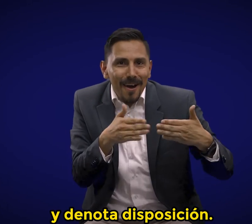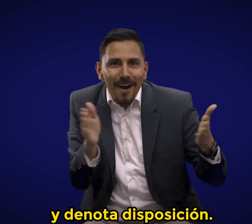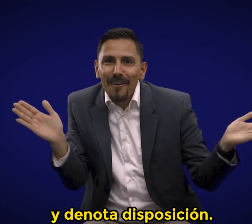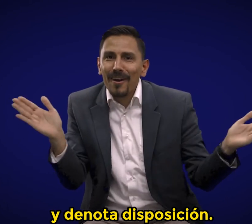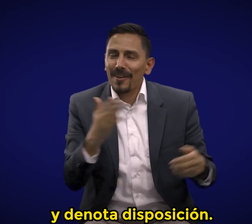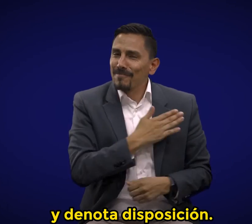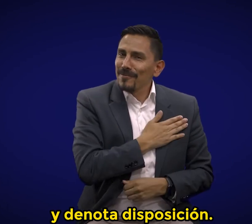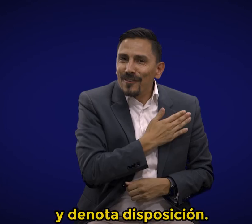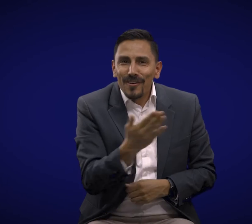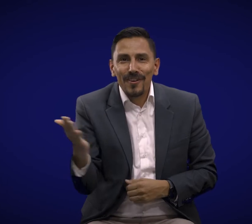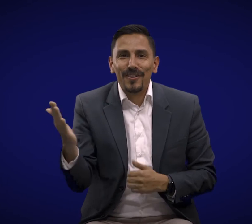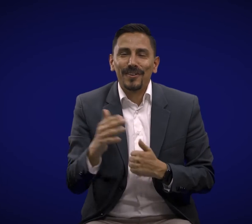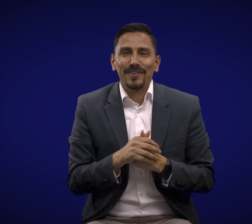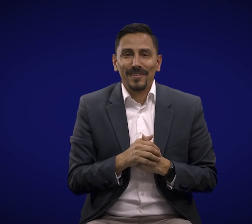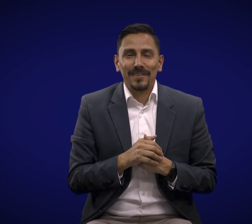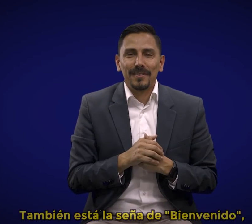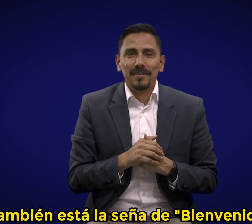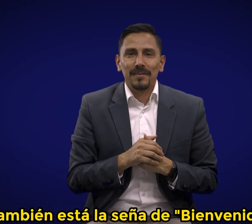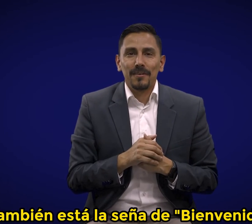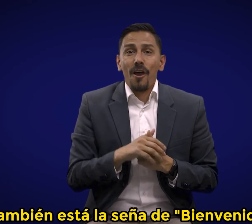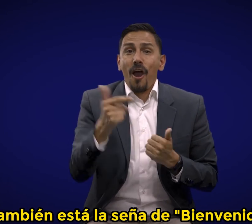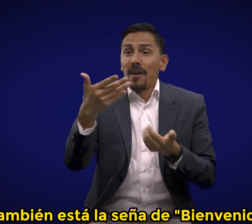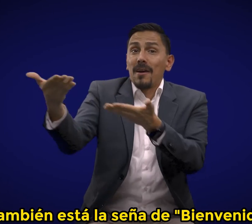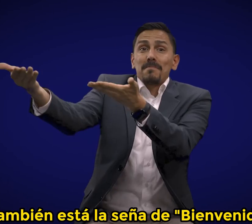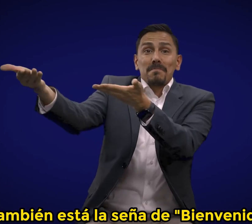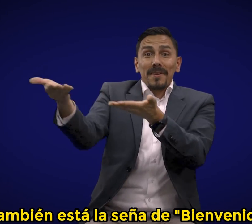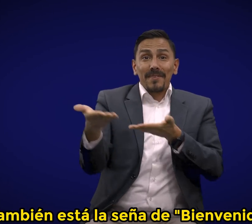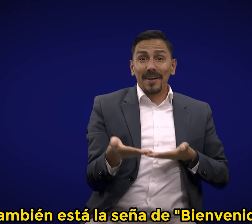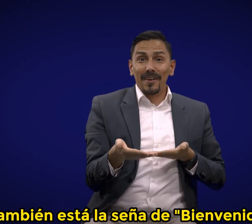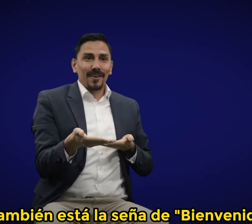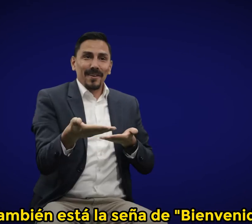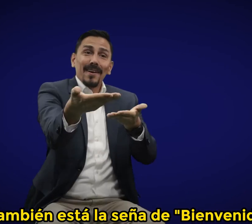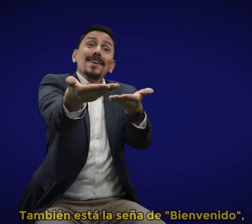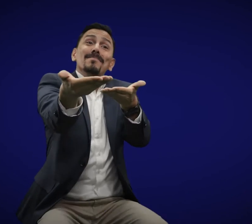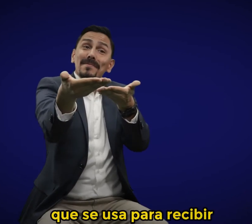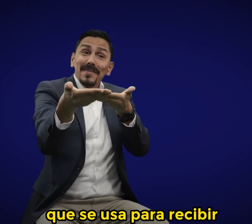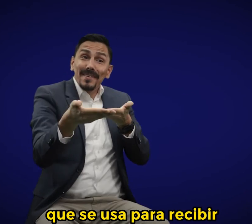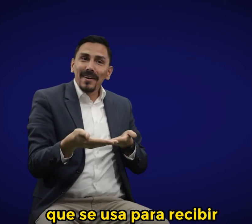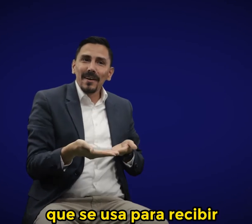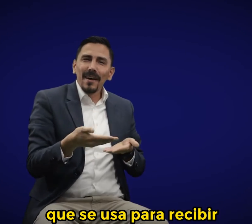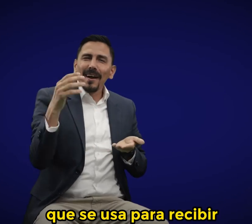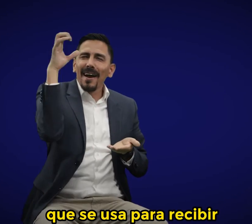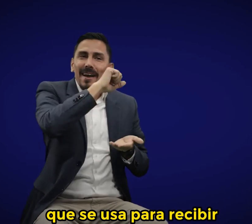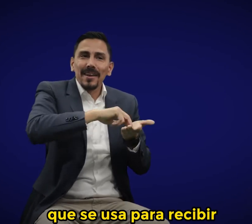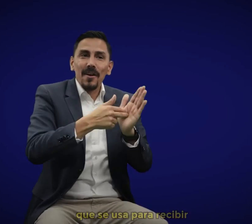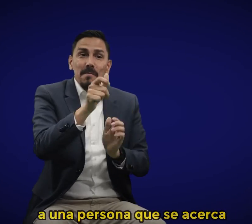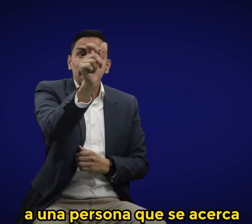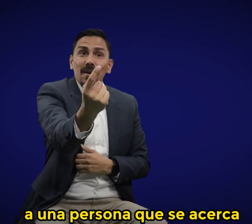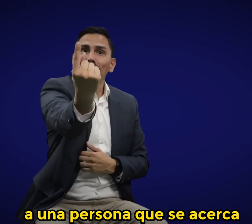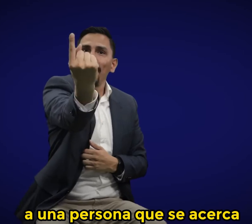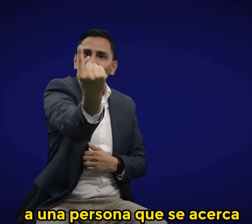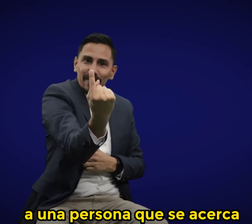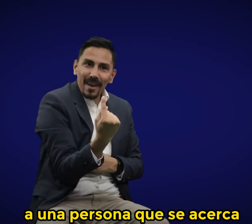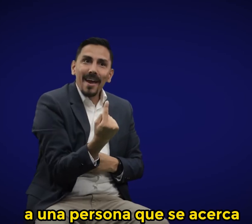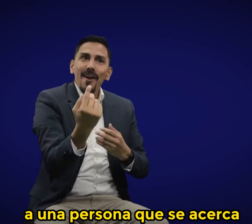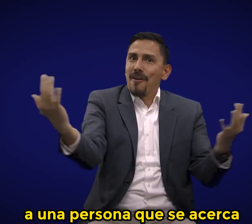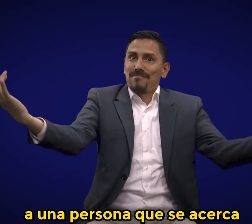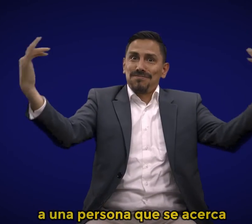disposición. También está la seña de bienvenido, que se usa para recibir a una persona que se acerca